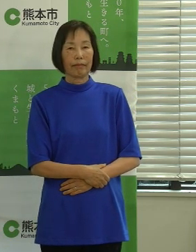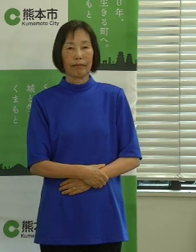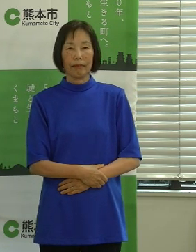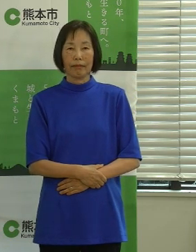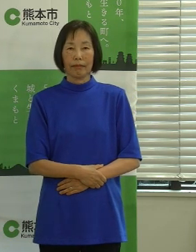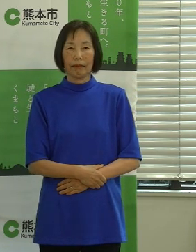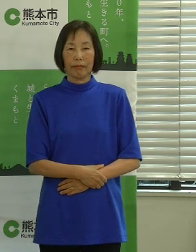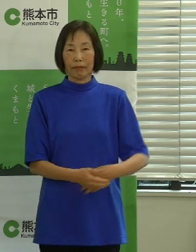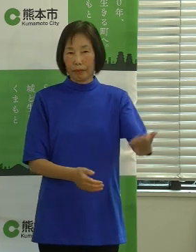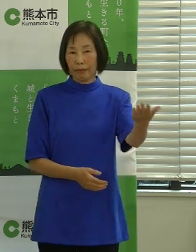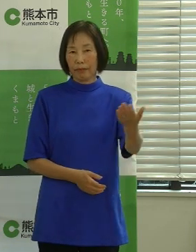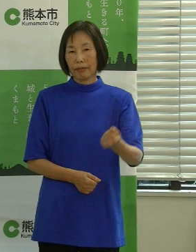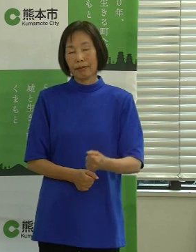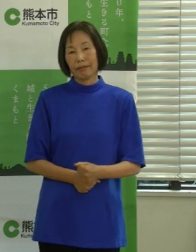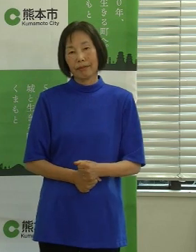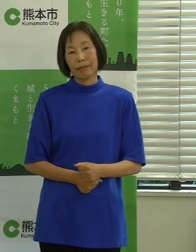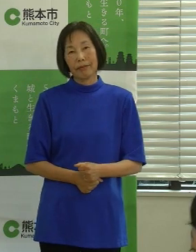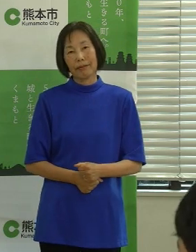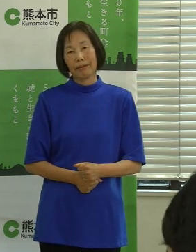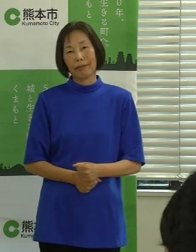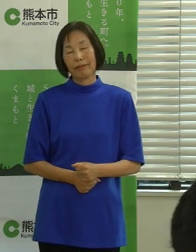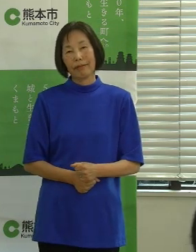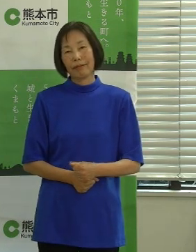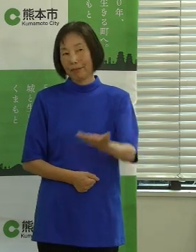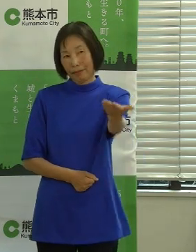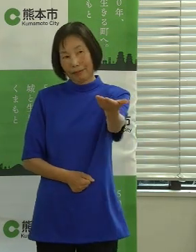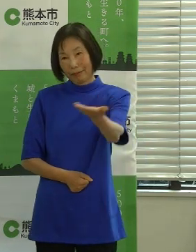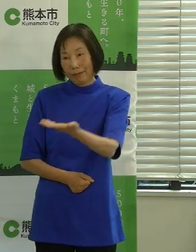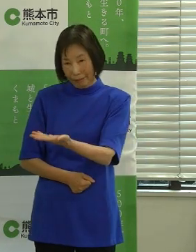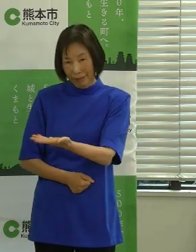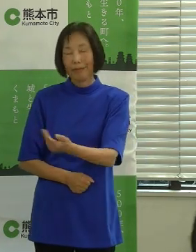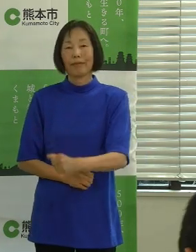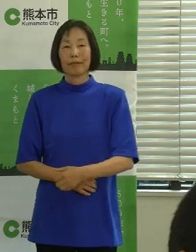い、どうぞ。あ、じゃあマイクを、じゃあすいません、後ろ。 朝日新聞 の